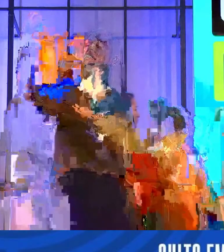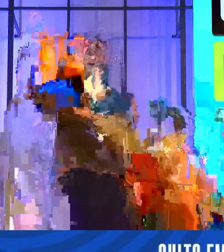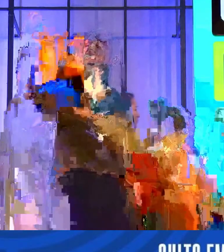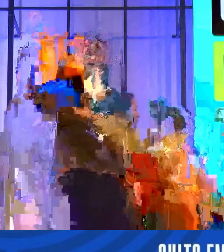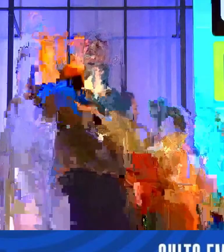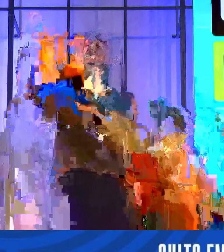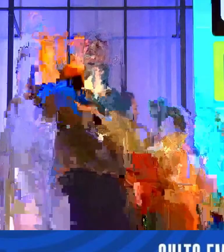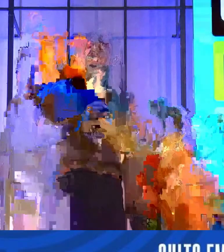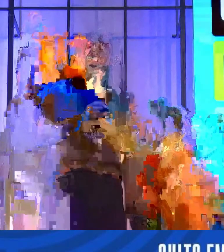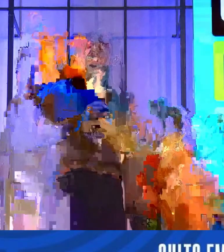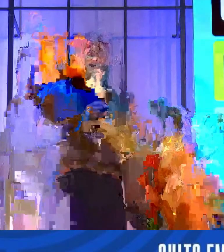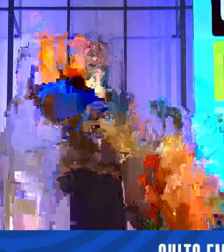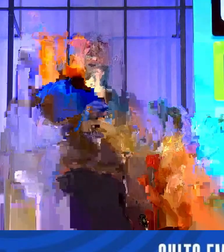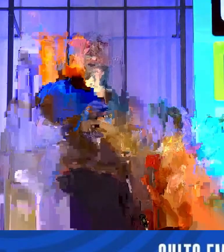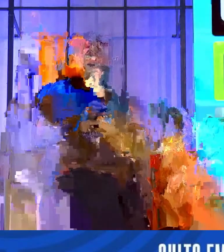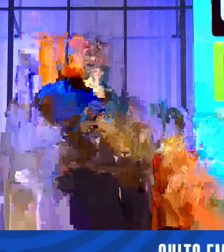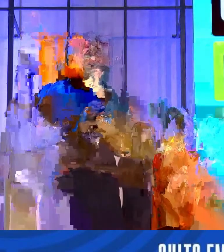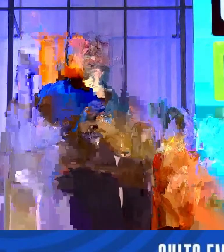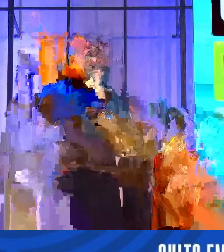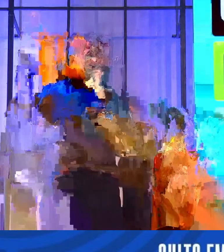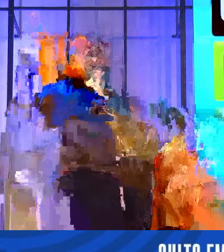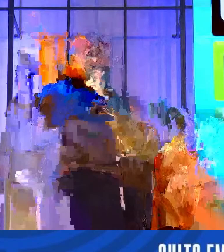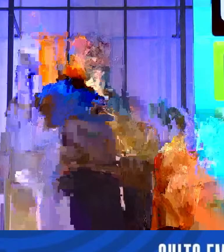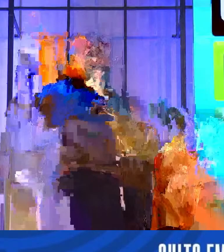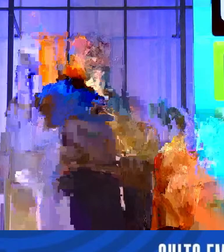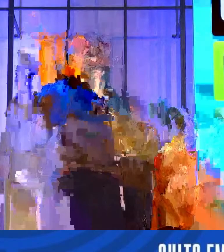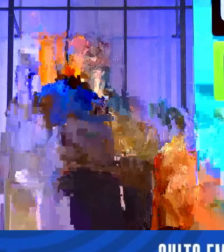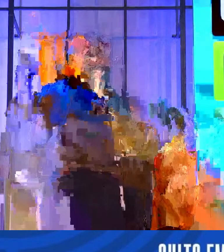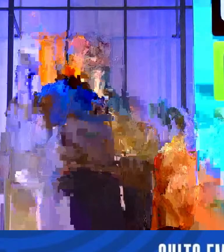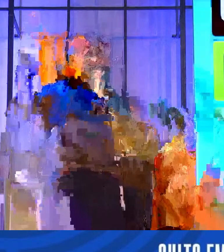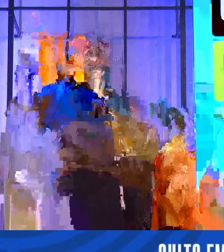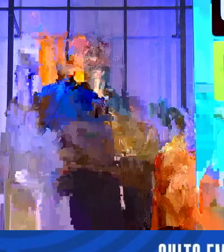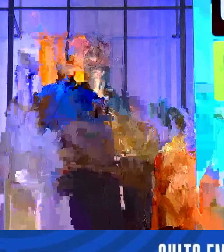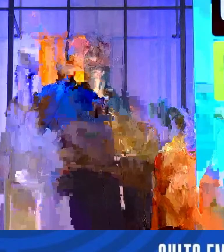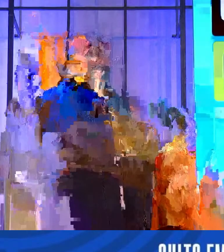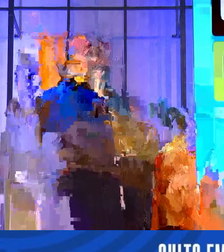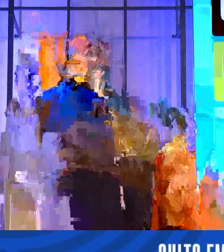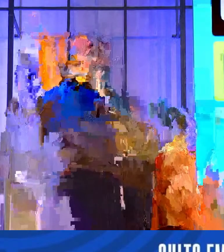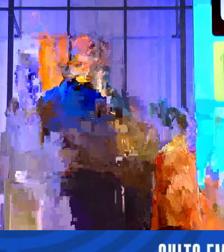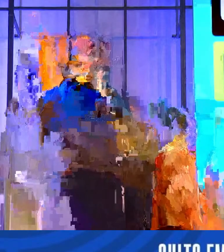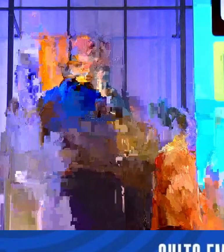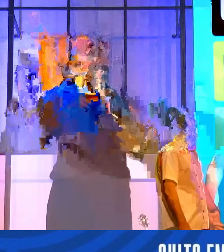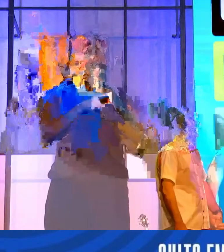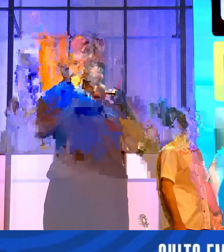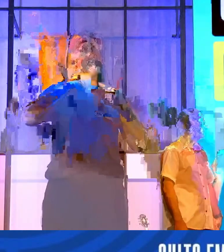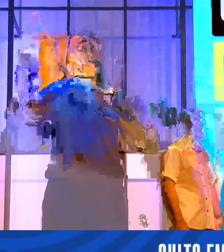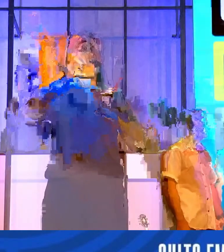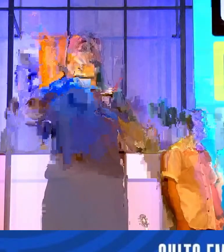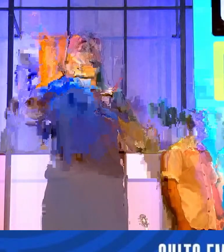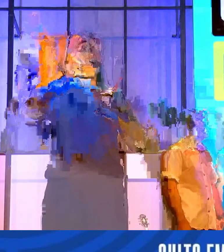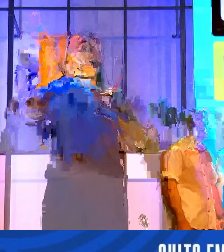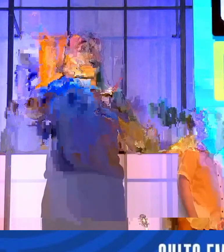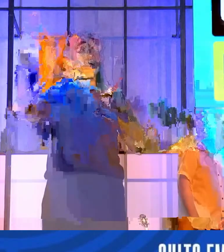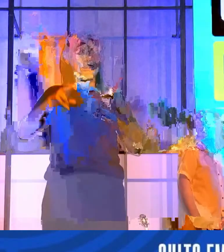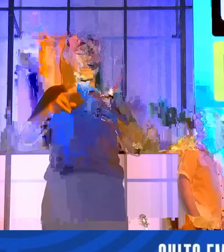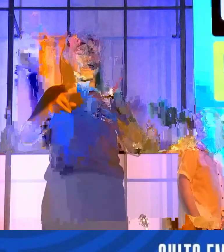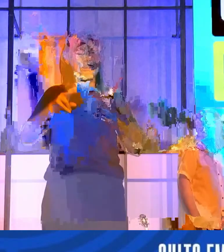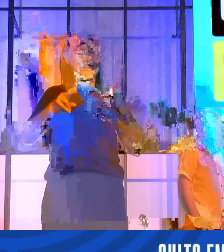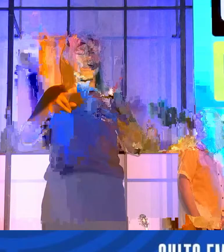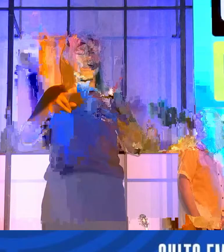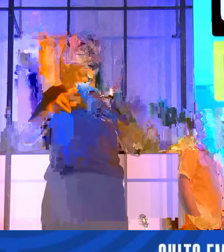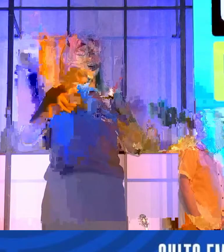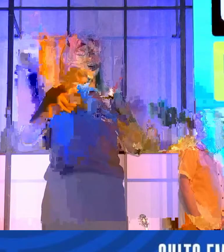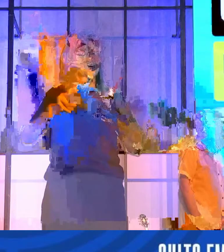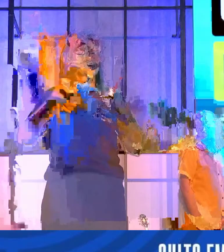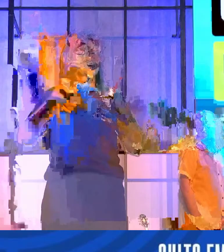dizer aos papais, ao papai Juarez, à mamãe Aline, ao papai Jefferson, à mamãe Joyce, ao papai Rodrigo e à mamãe Keren, que o